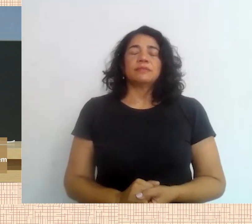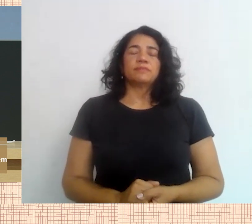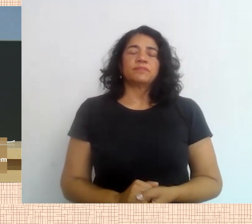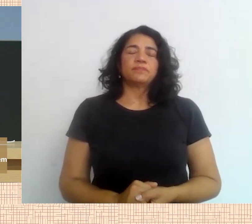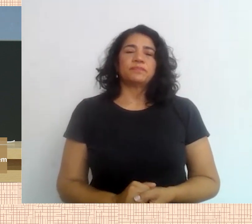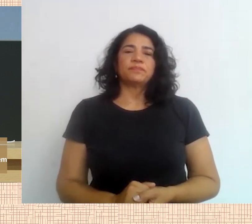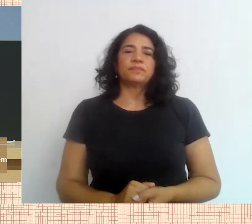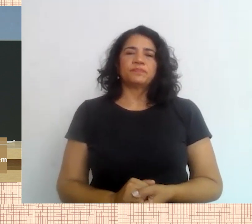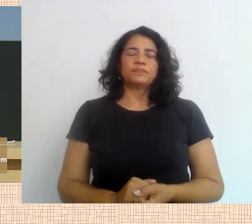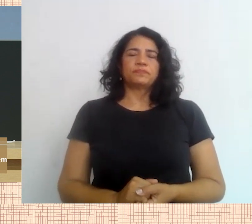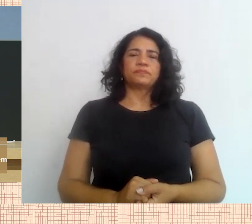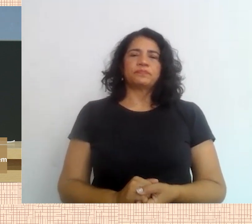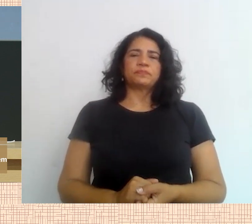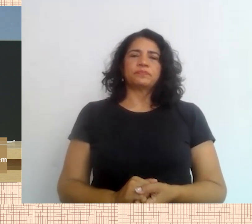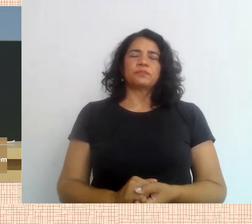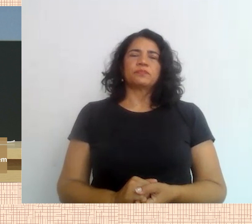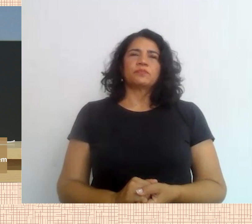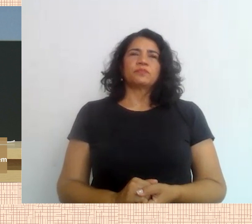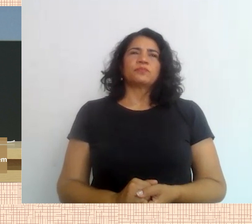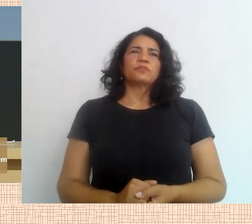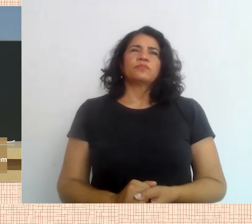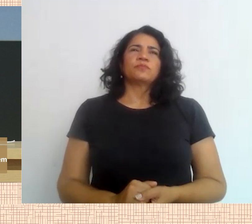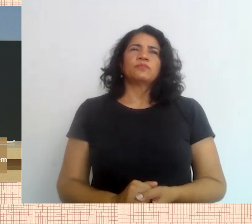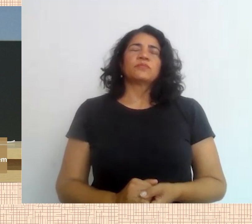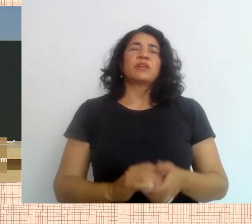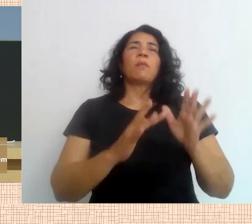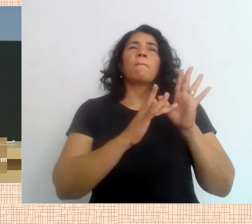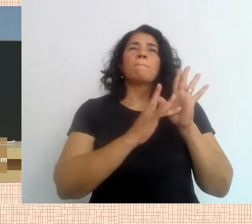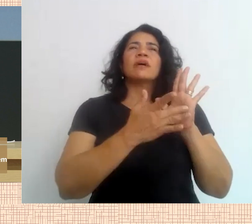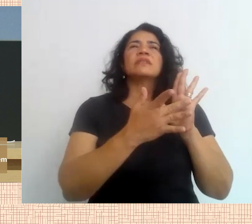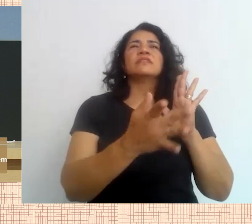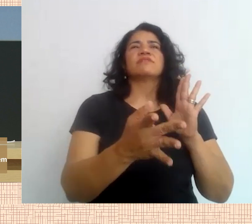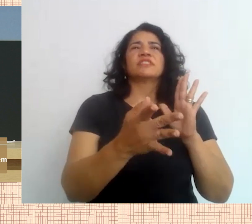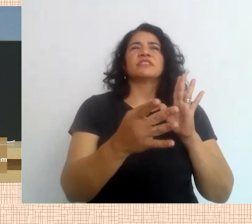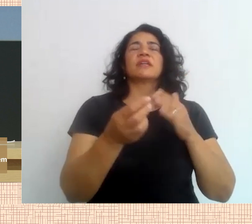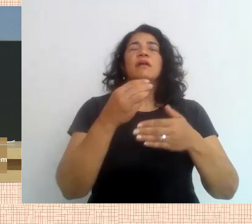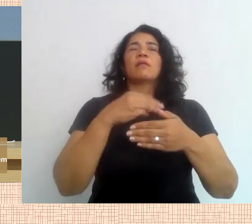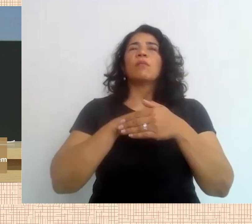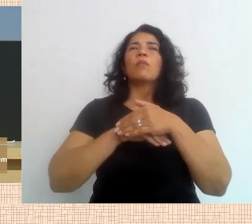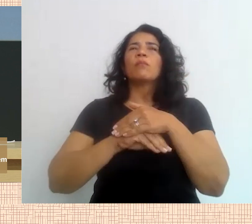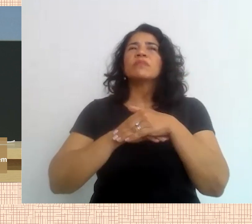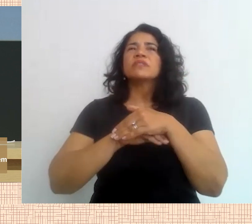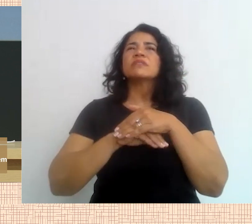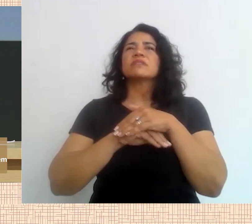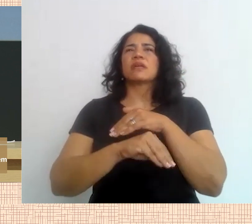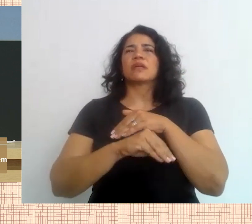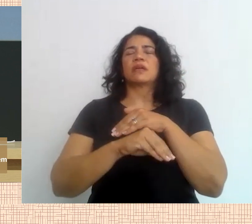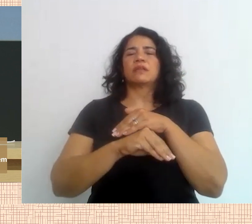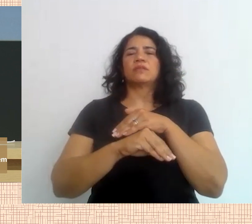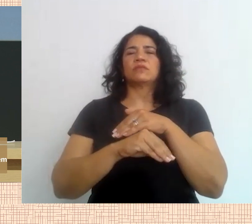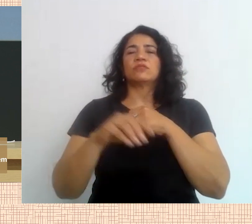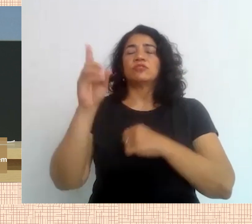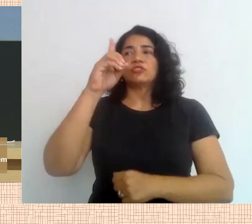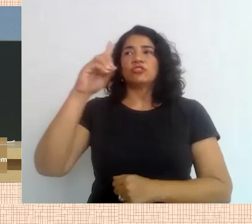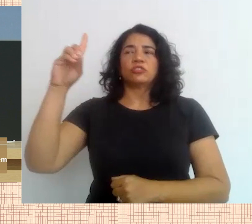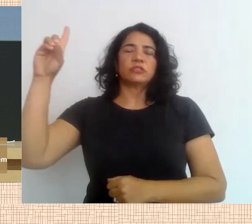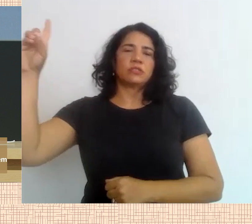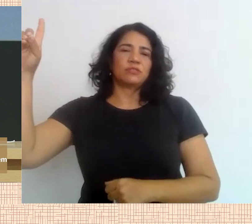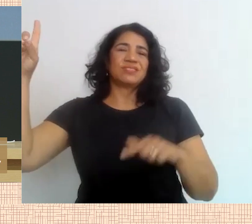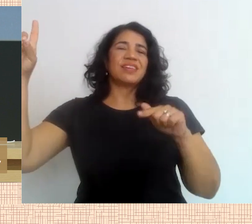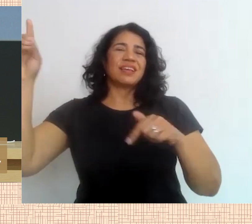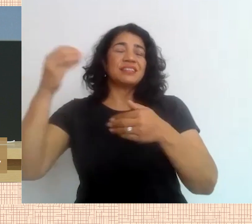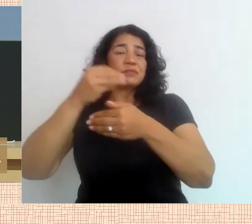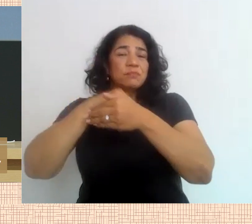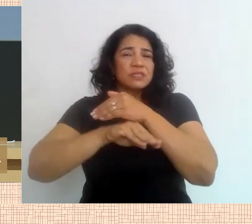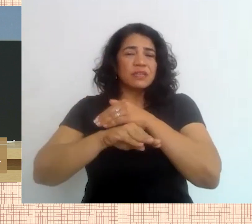executado, essa revelação é para ser executada, né? Desde os séculos oculto em Deus, que criou todas as coisas para que